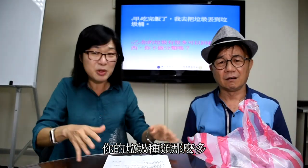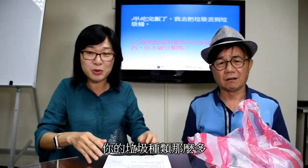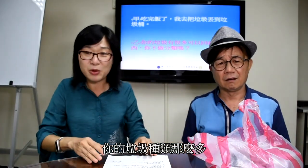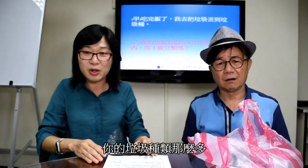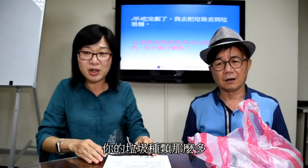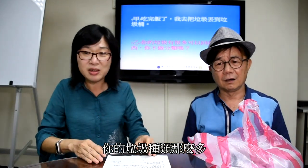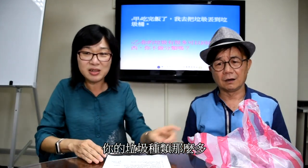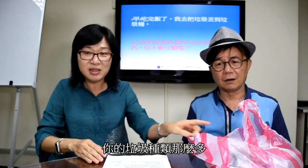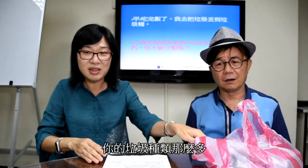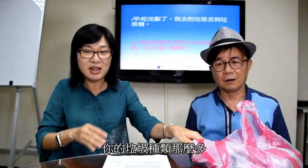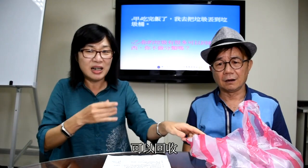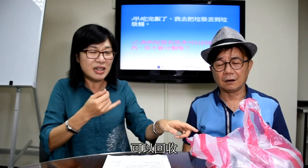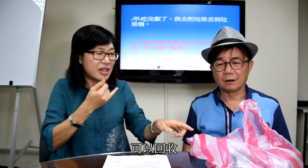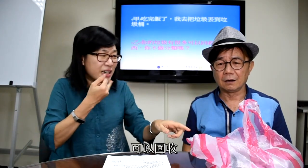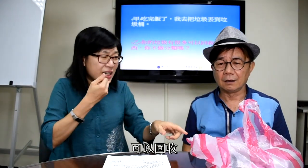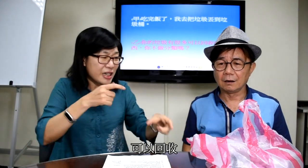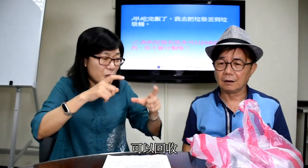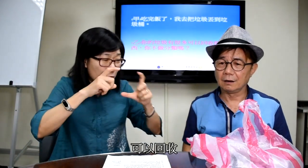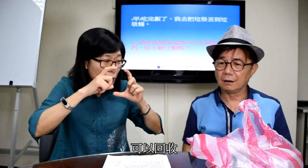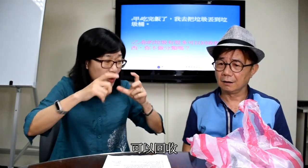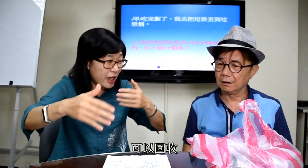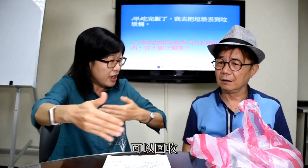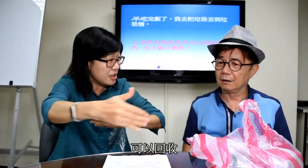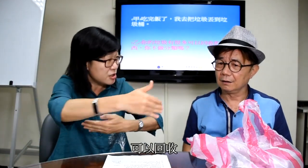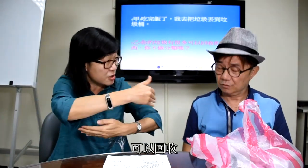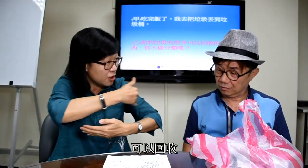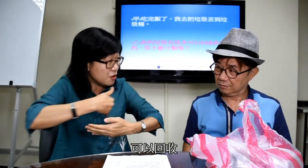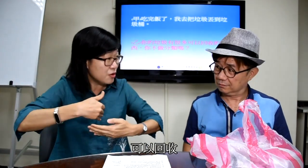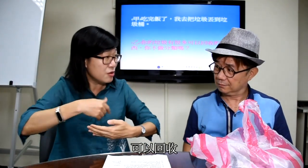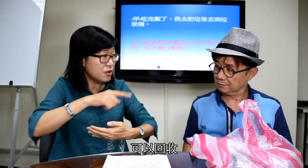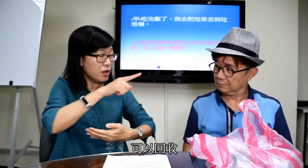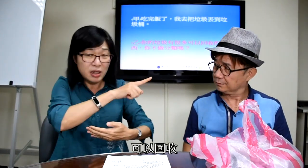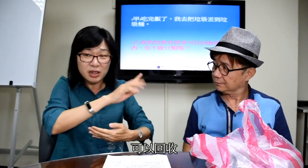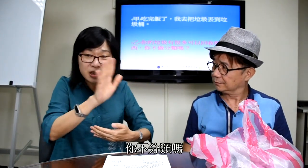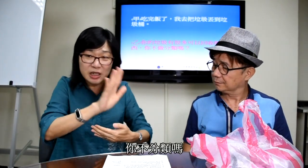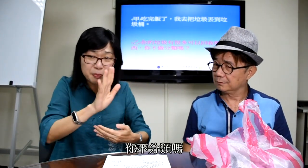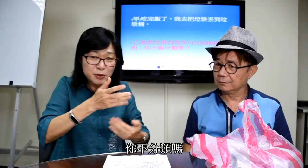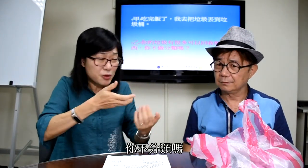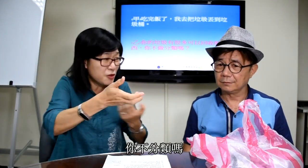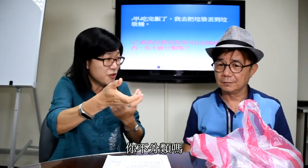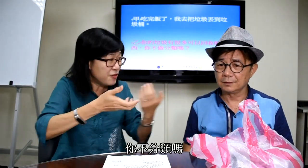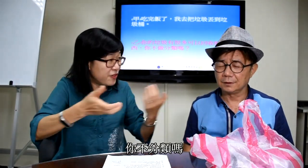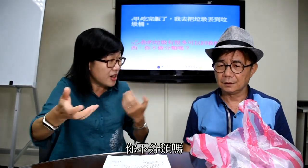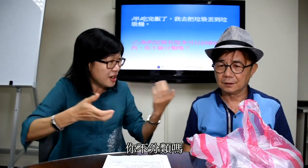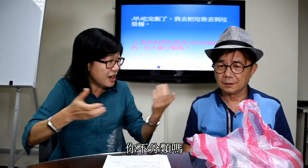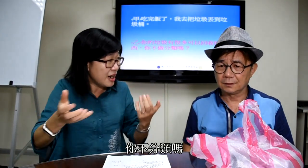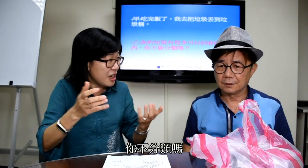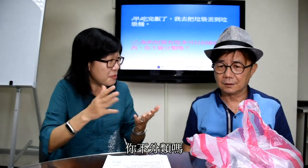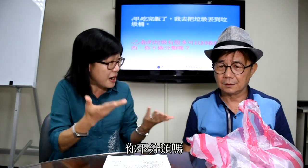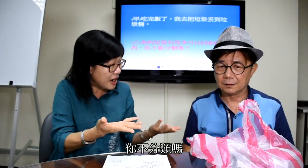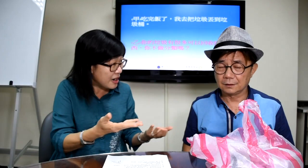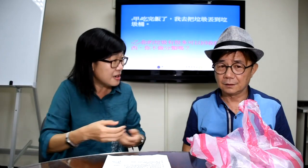多，可以回收，你不分类吗？